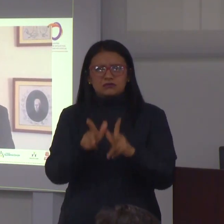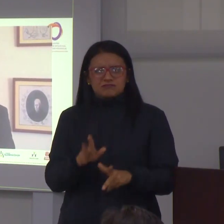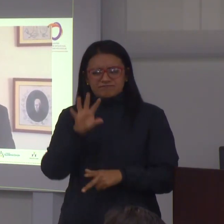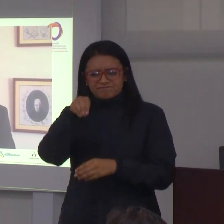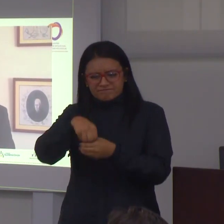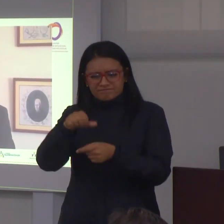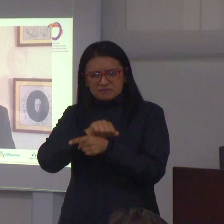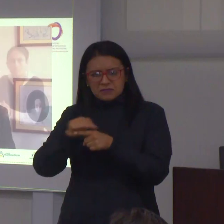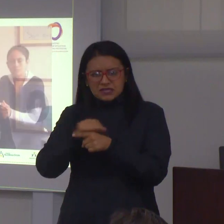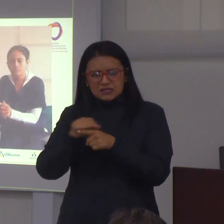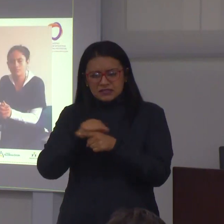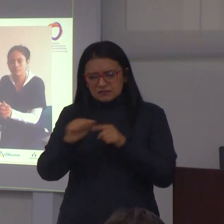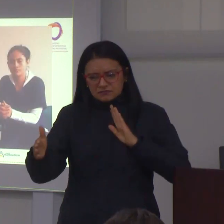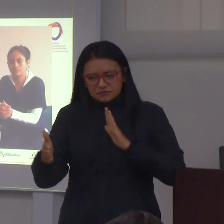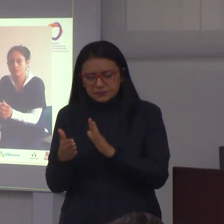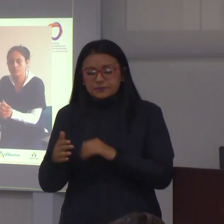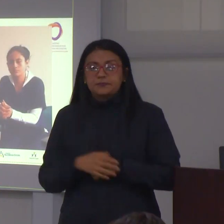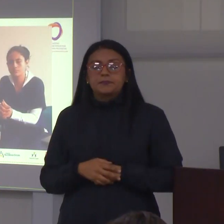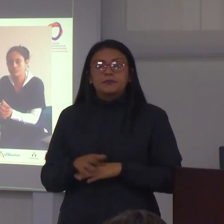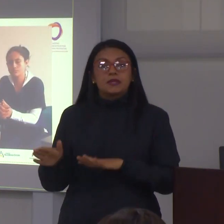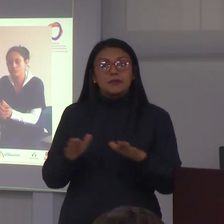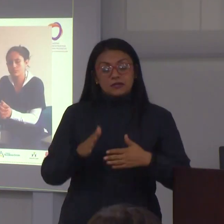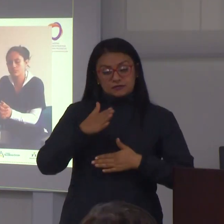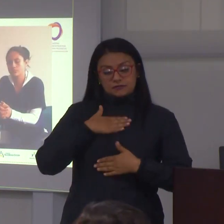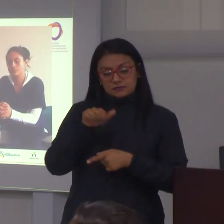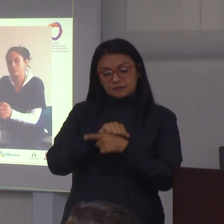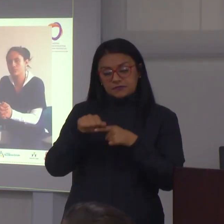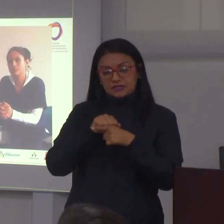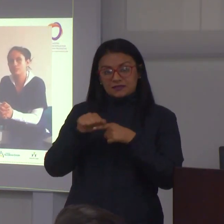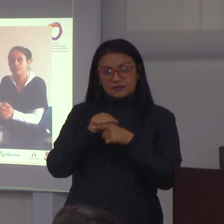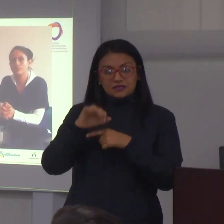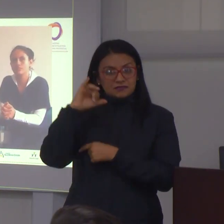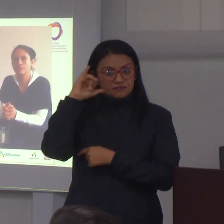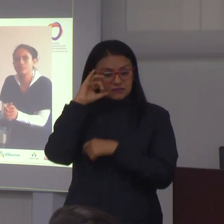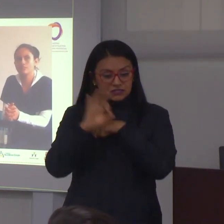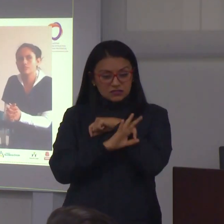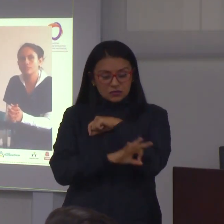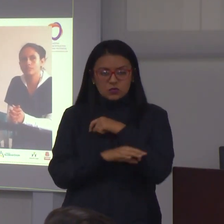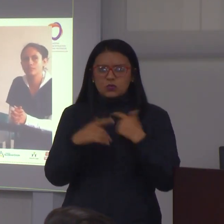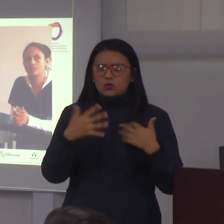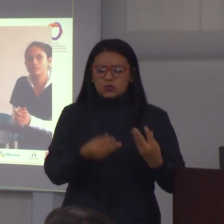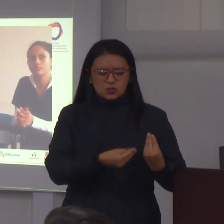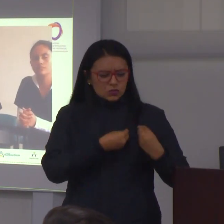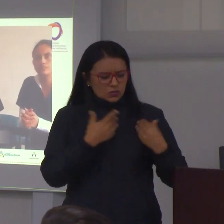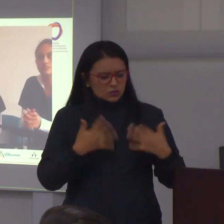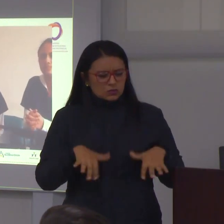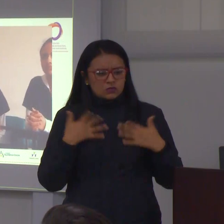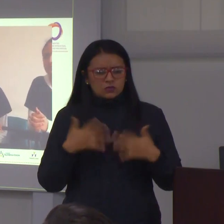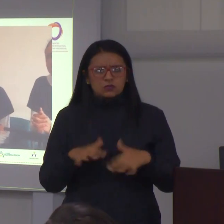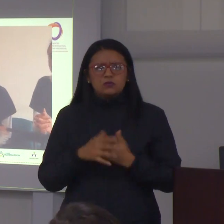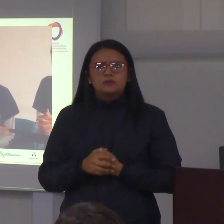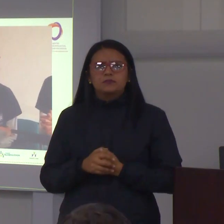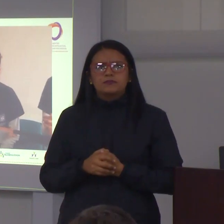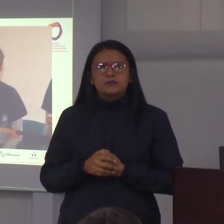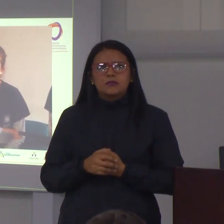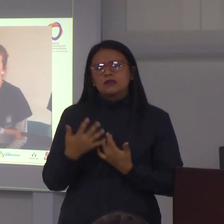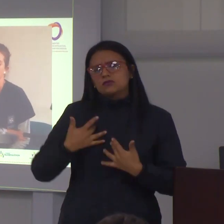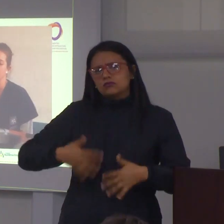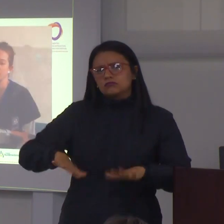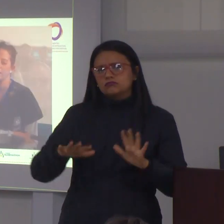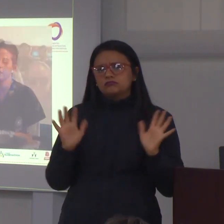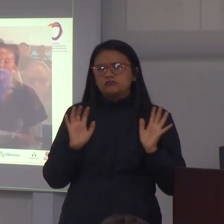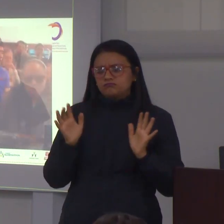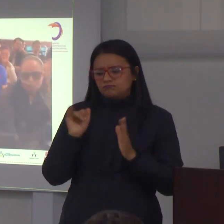prácticas con ellos. Bueno, para mí como practicante de psicología ha sido sumamente reflexionador. He tenido la oportunidad